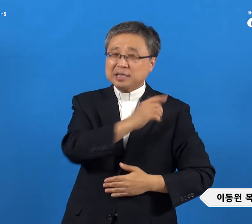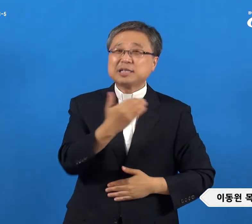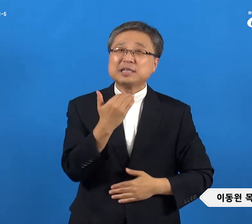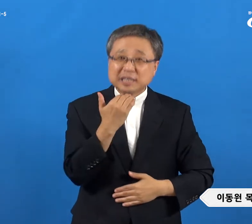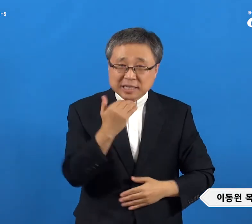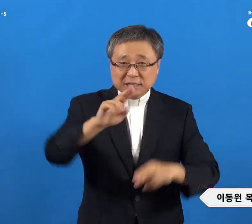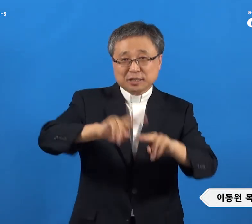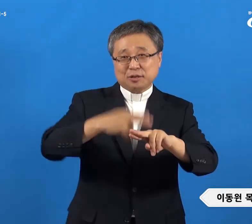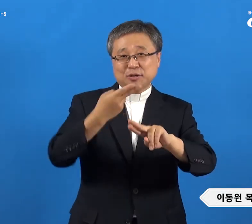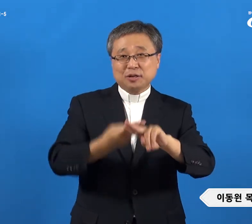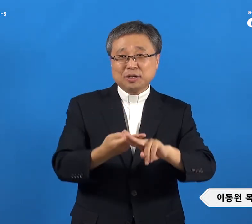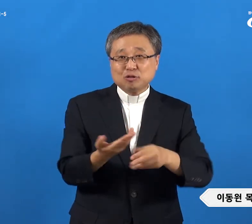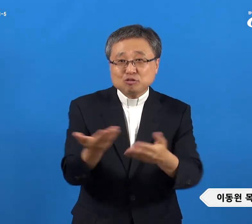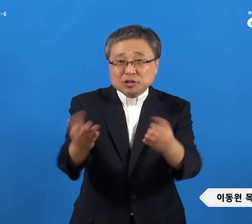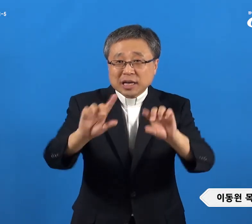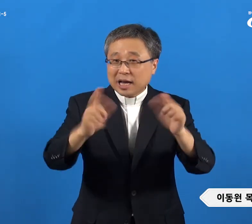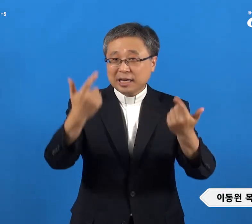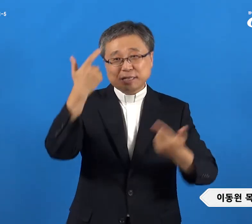이 선물을 제공하지 않겠습니까?